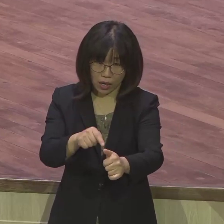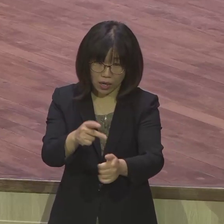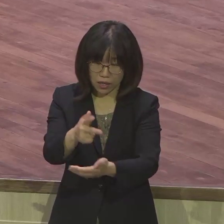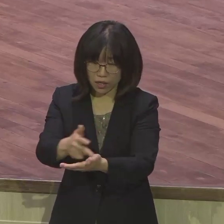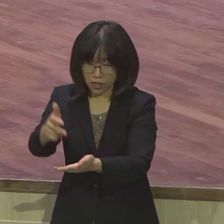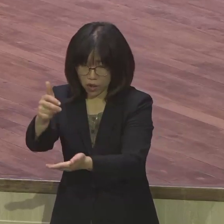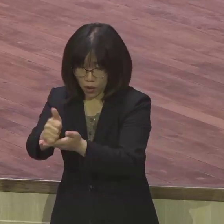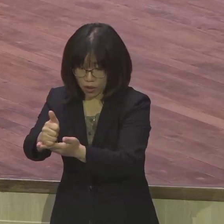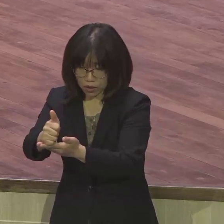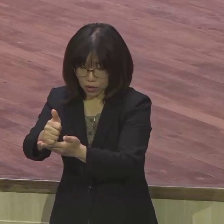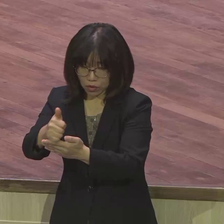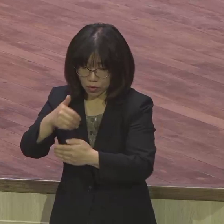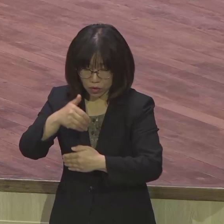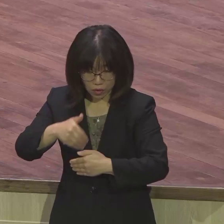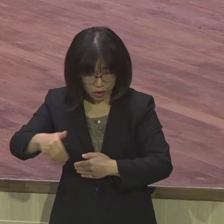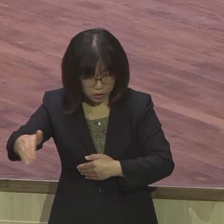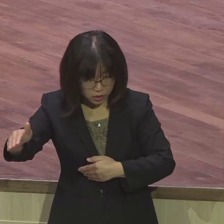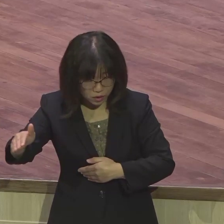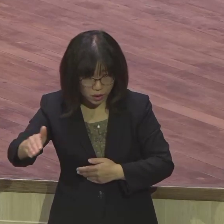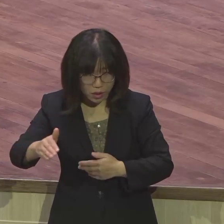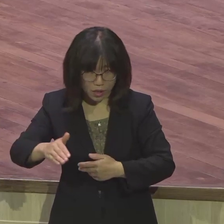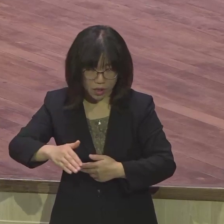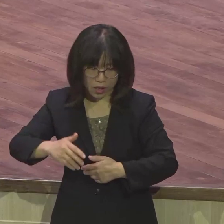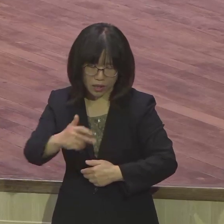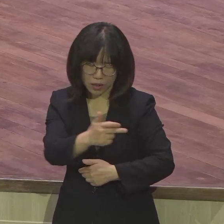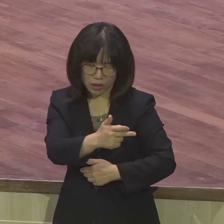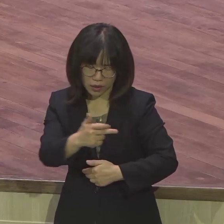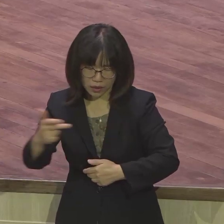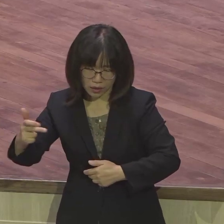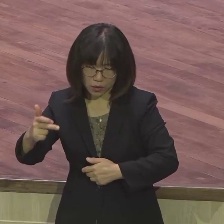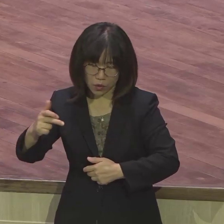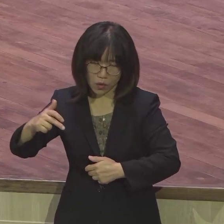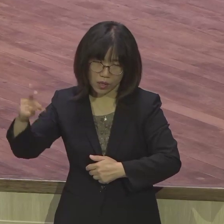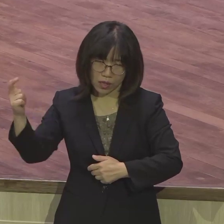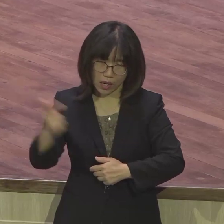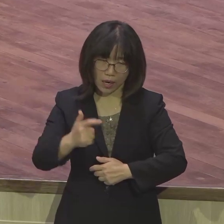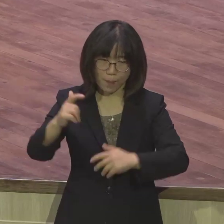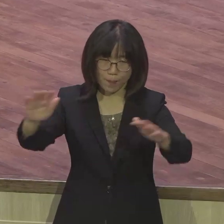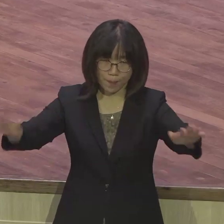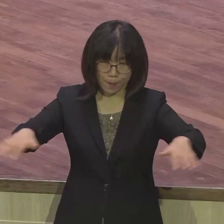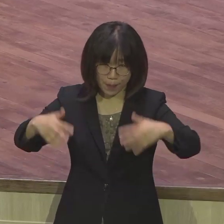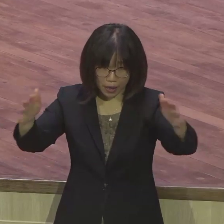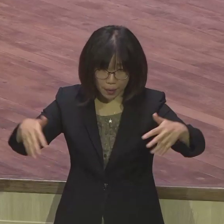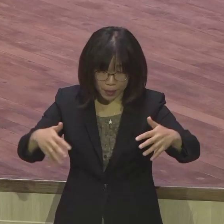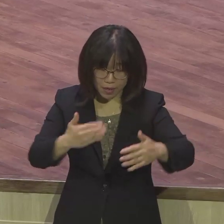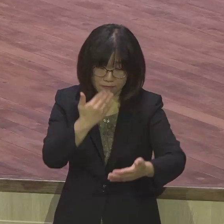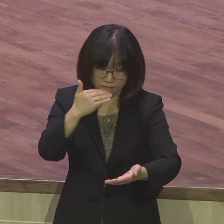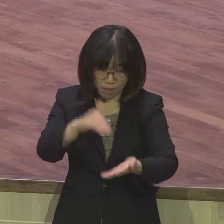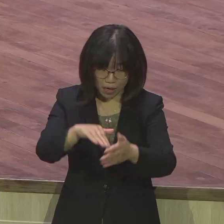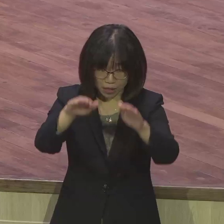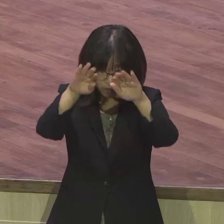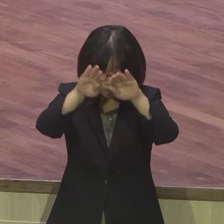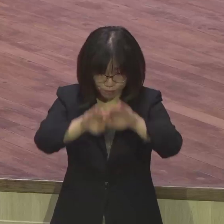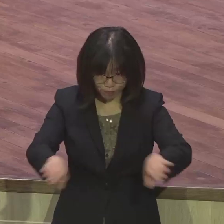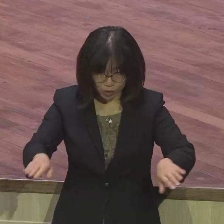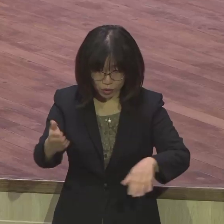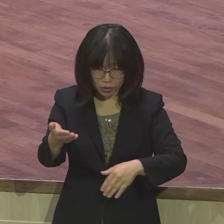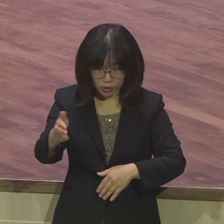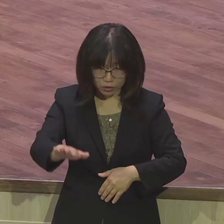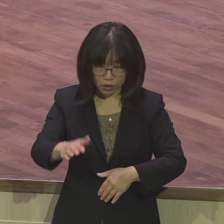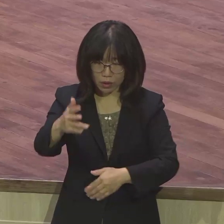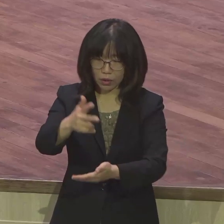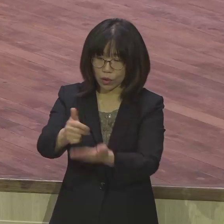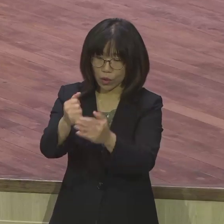여호와께서 지나가시는데 여호와 앞에 크고 강한 바람이 산을 가르고 바위를 부수나 바람 가운데 여호와께서 계시지